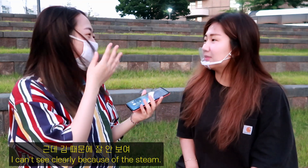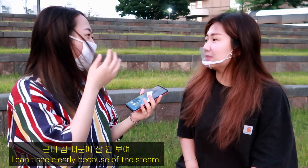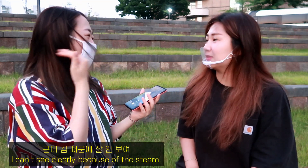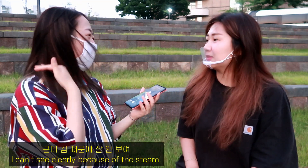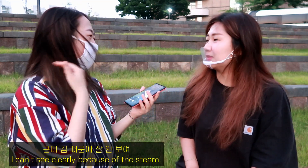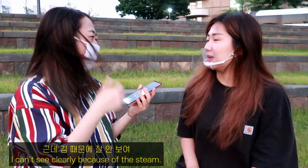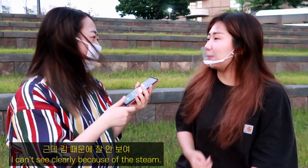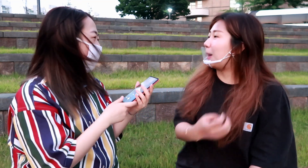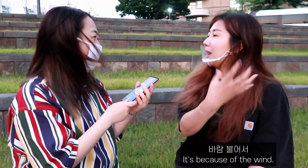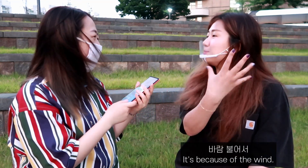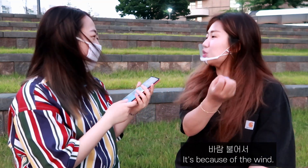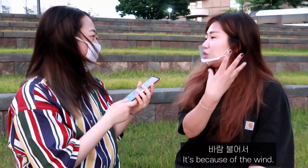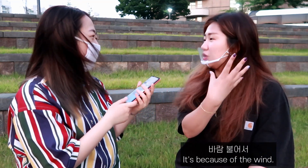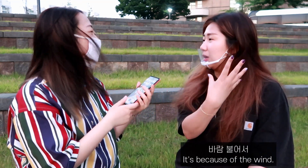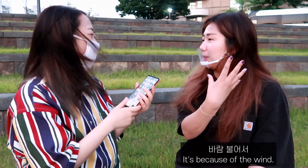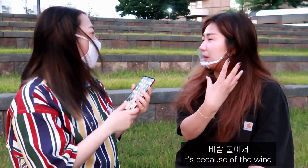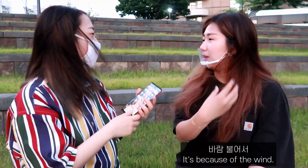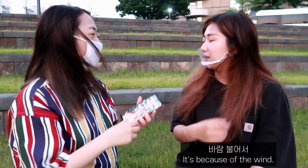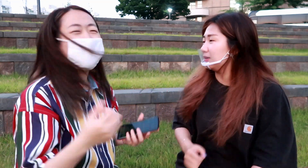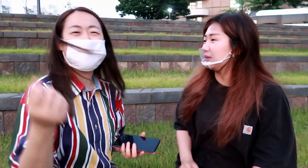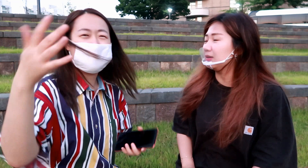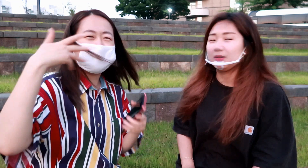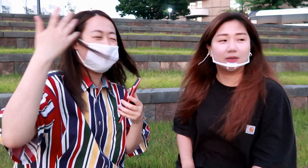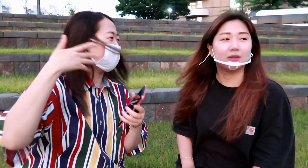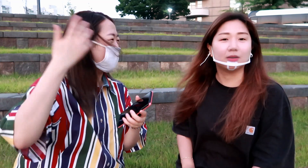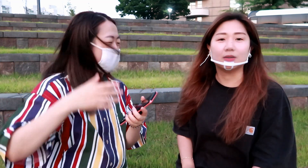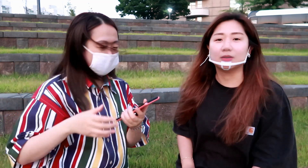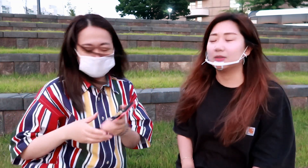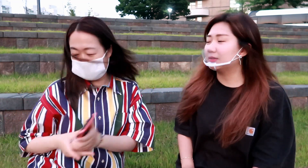잘 안 보여. 아, 바람 불어서 그런 거. 어, 그런가 봐. 바람. 아.